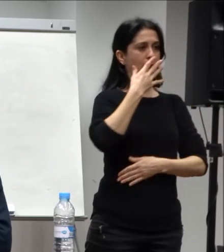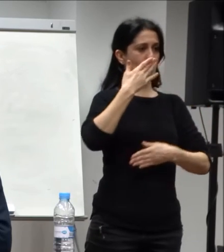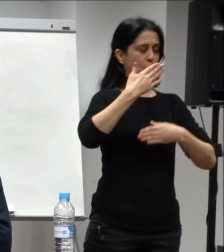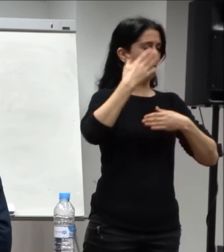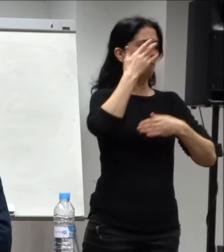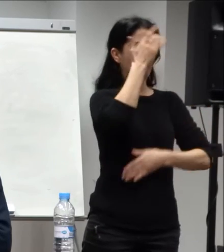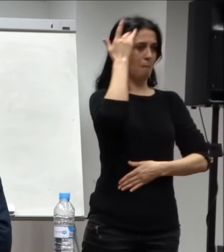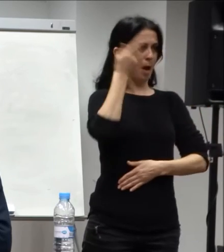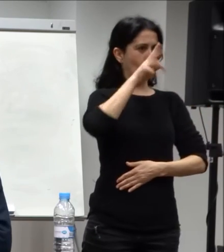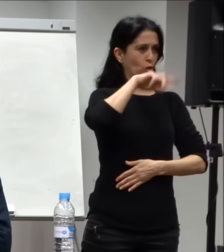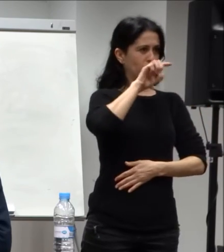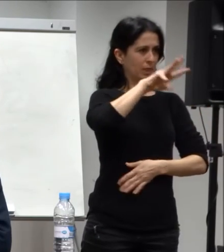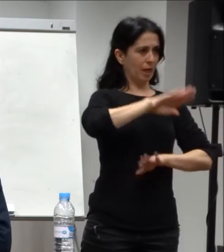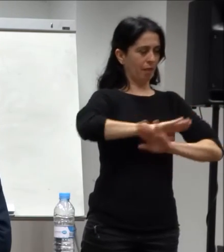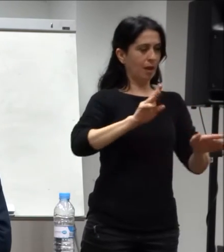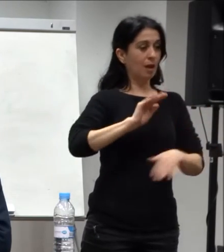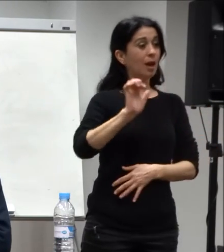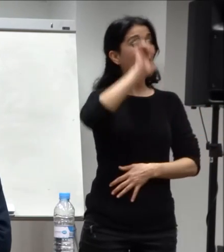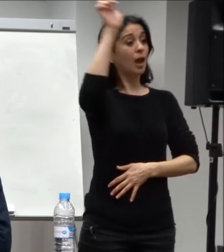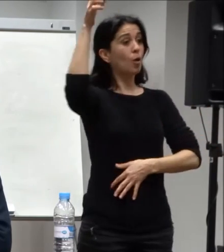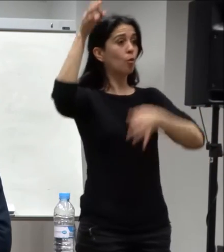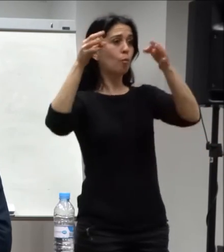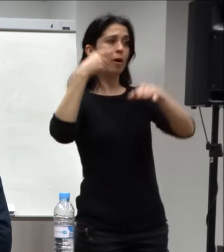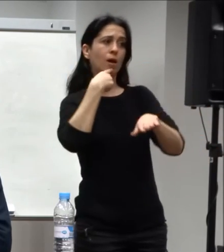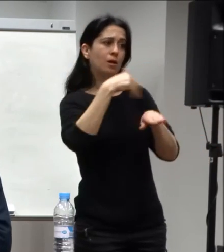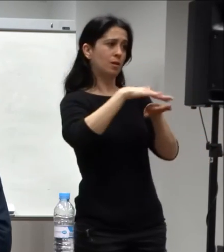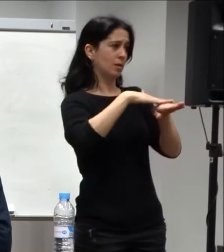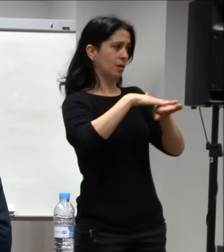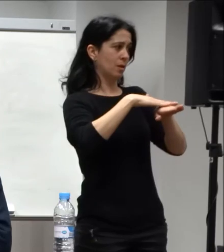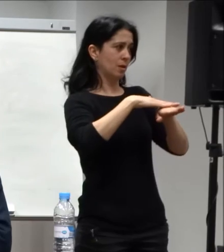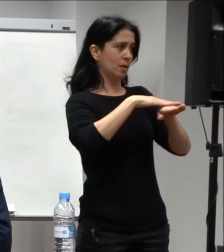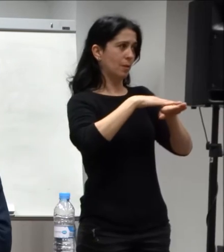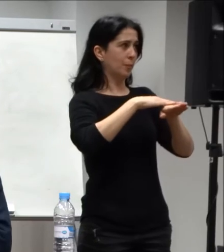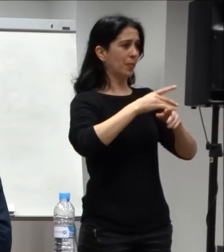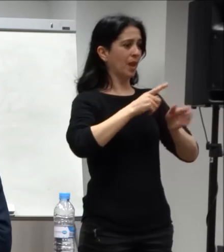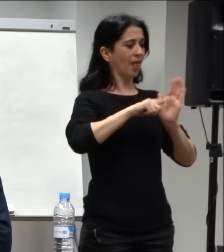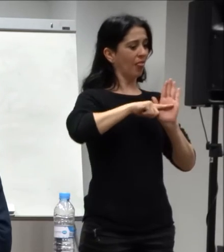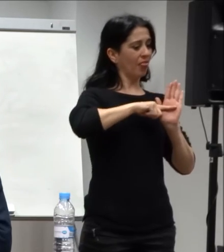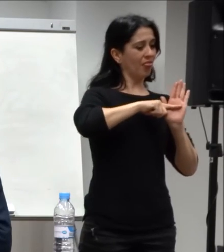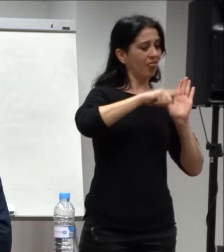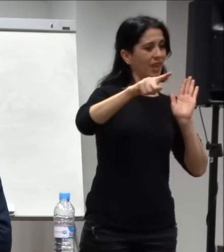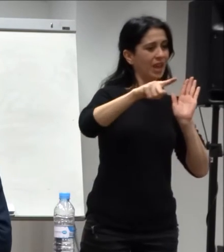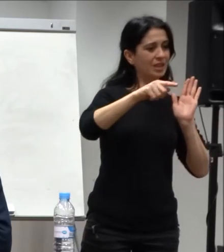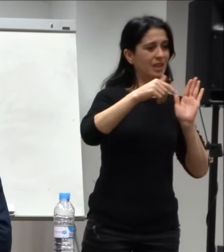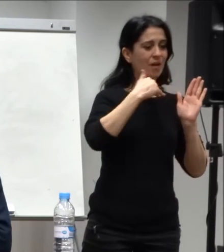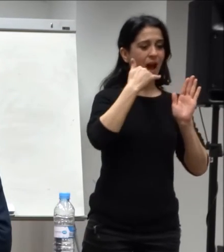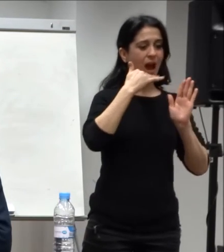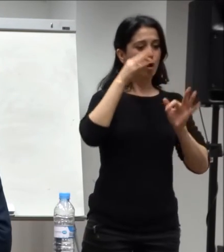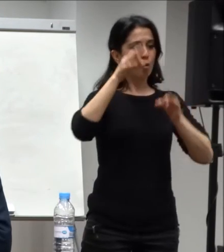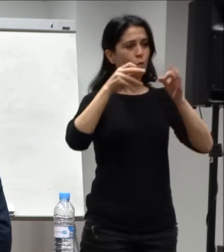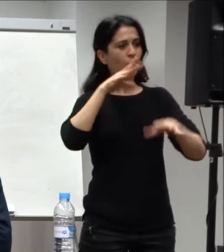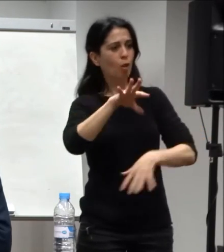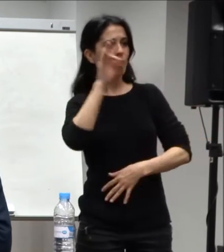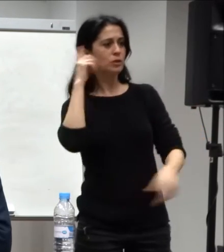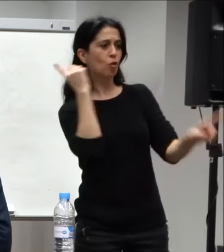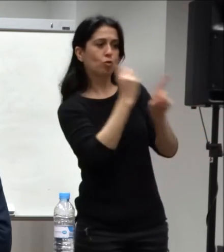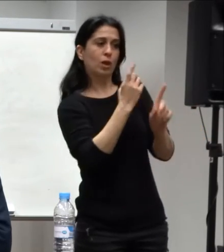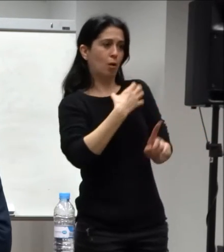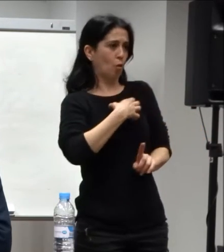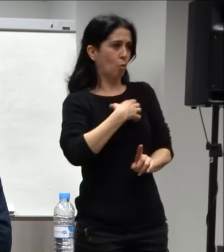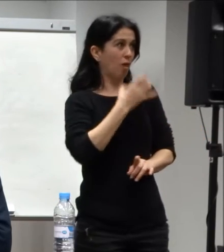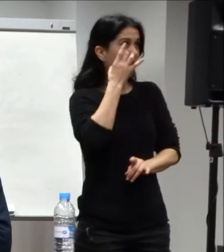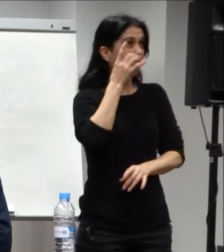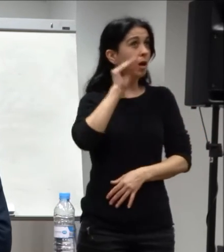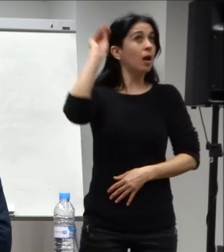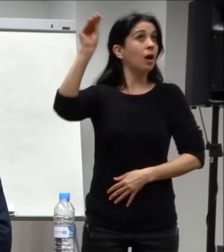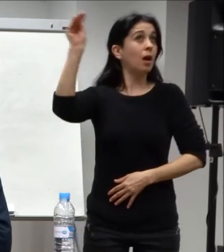nacionales no puede ir contra ninguna directiva, y es que además no hacía falta acudir, no hacía falta acudir a